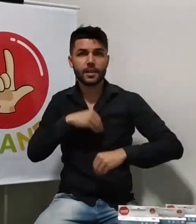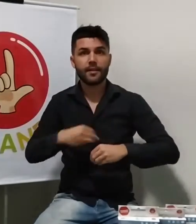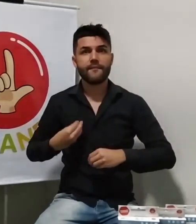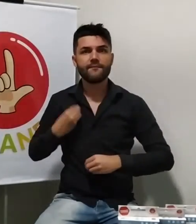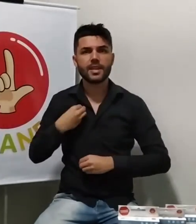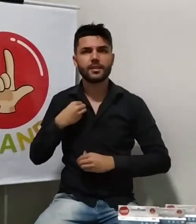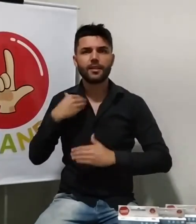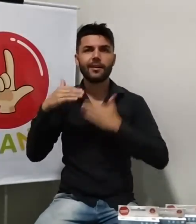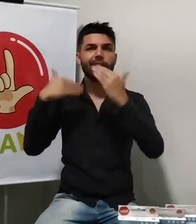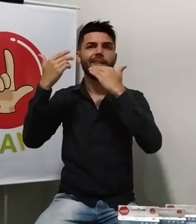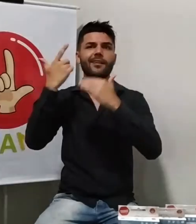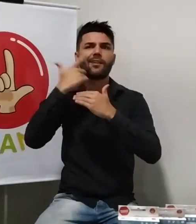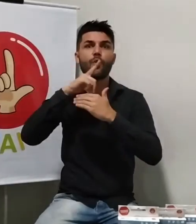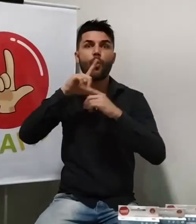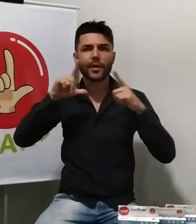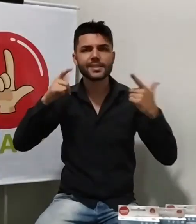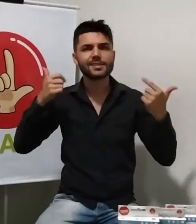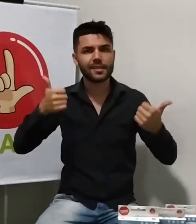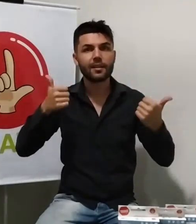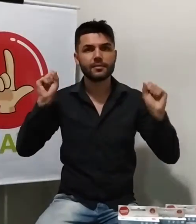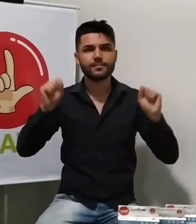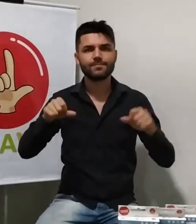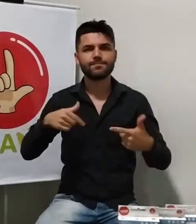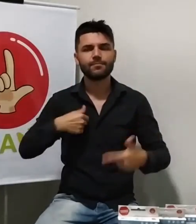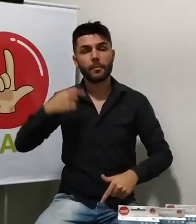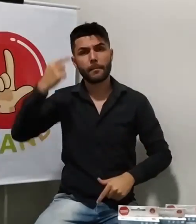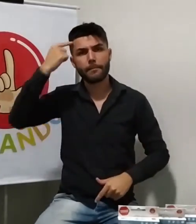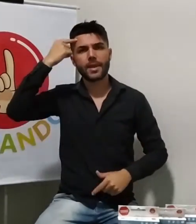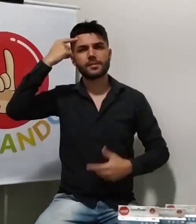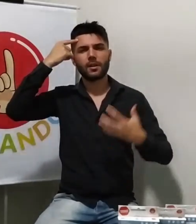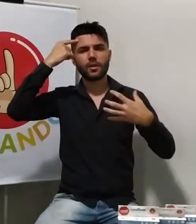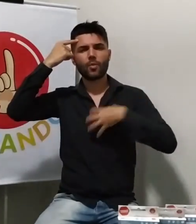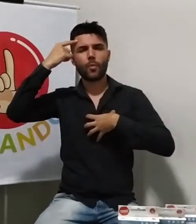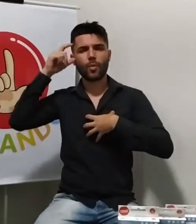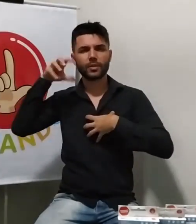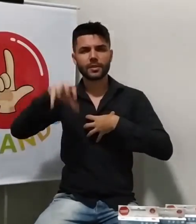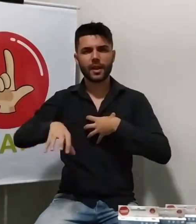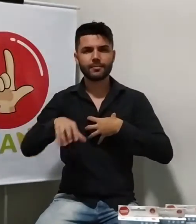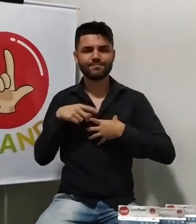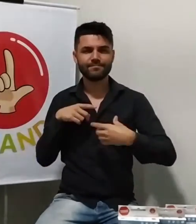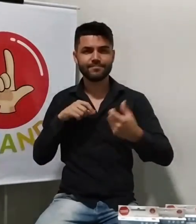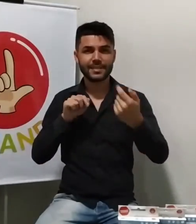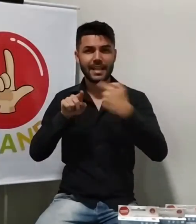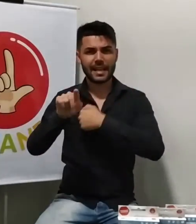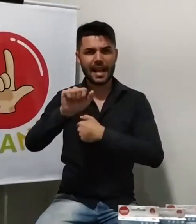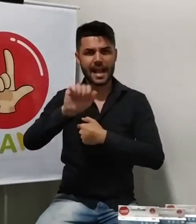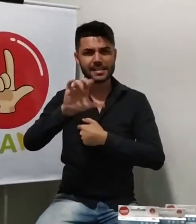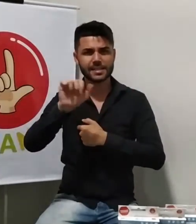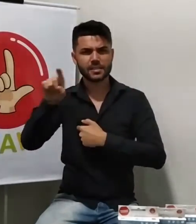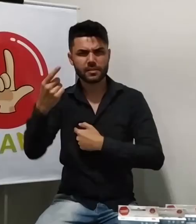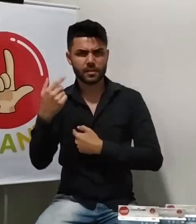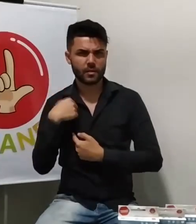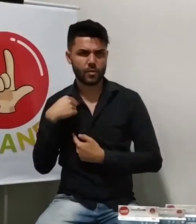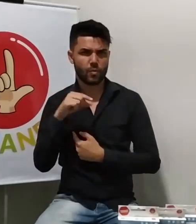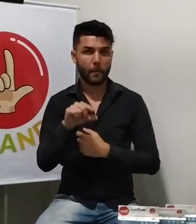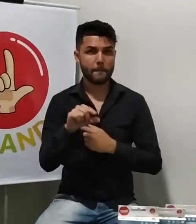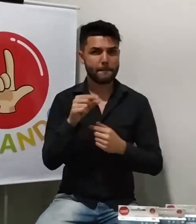poucos conquistam, você tem que pensar e se comportar e agir da maneira que poucos pensam, se comportam e agem. Se você